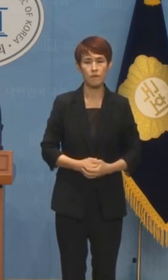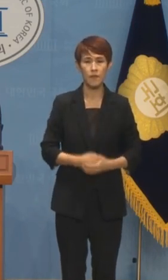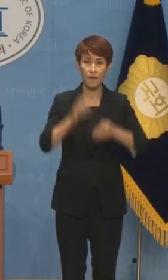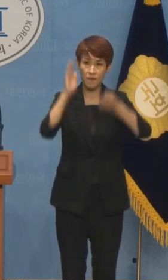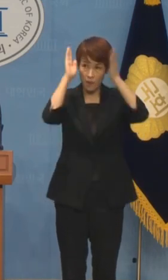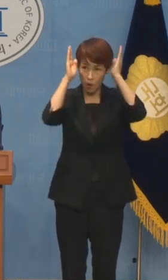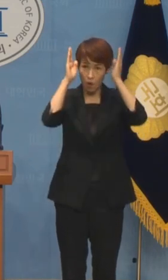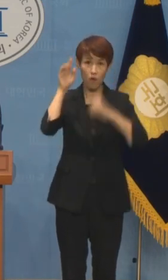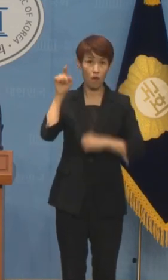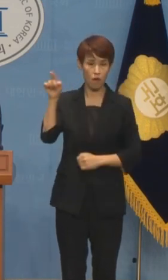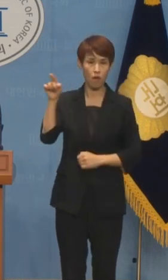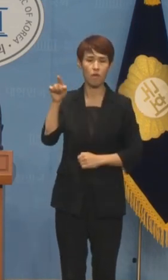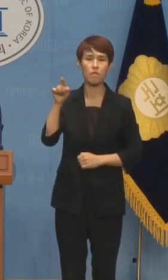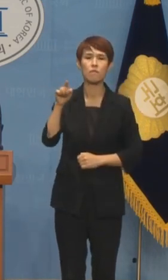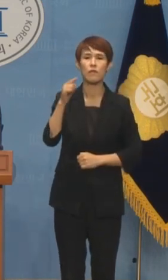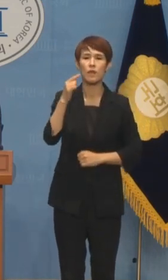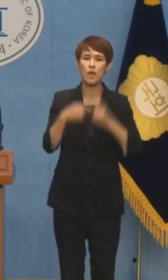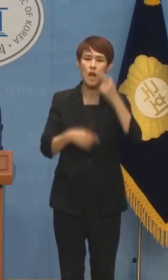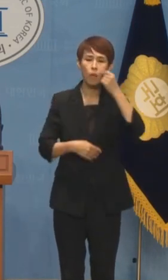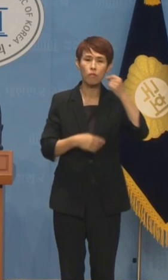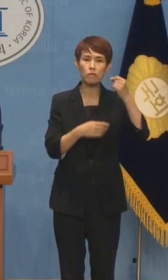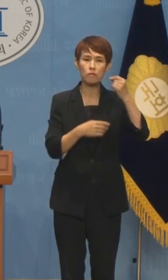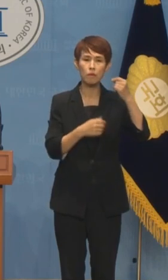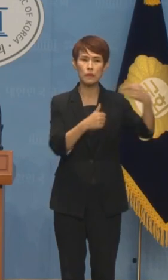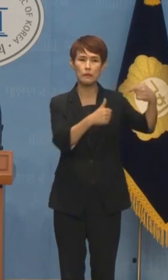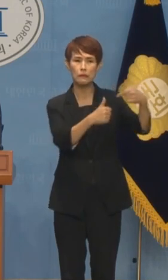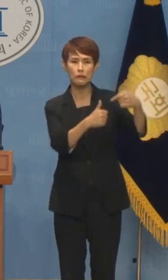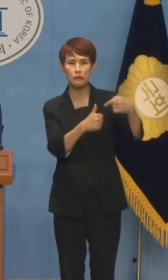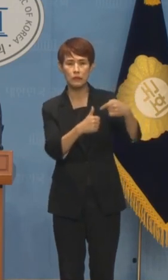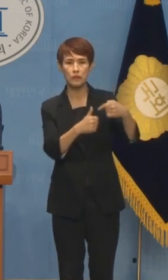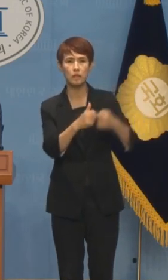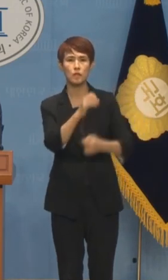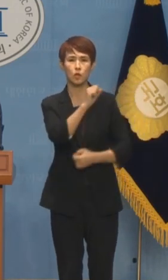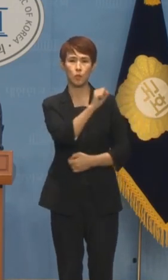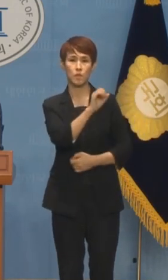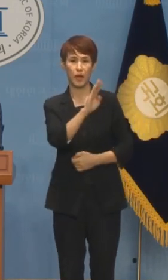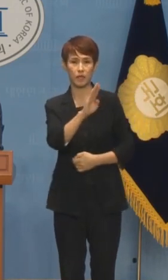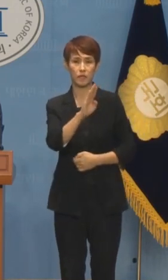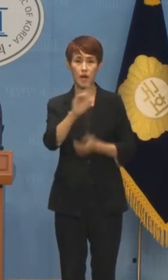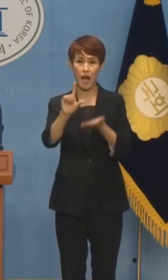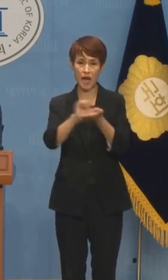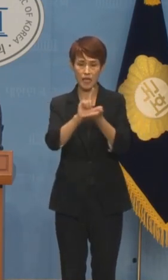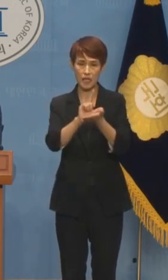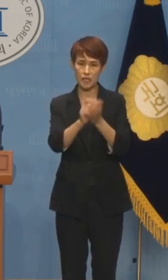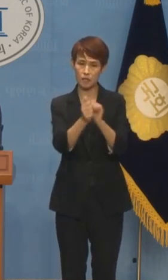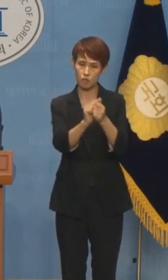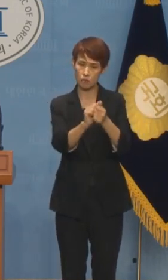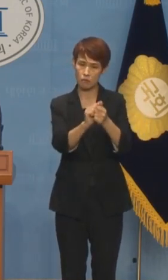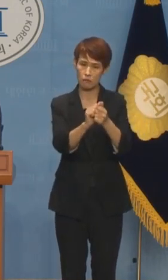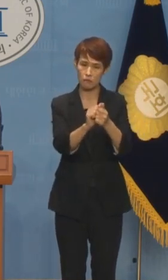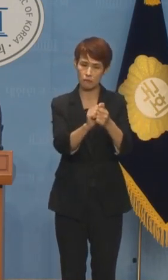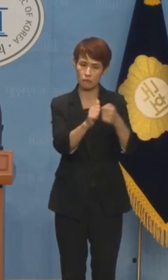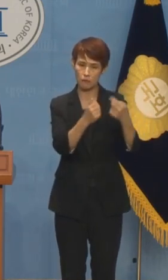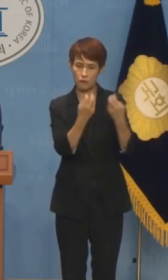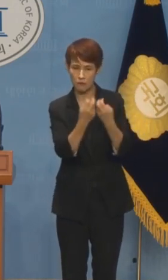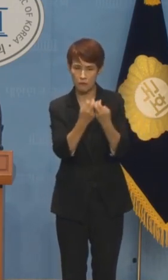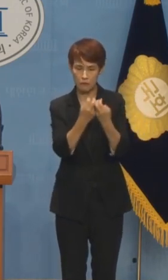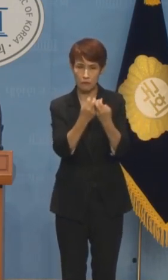네이버는 이미 일본 정부의 압박에 못 이겨 소프트뱅크와 라인 지분 논의를 본격화하고